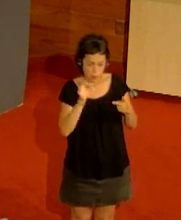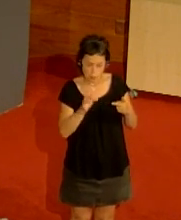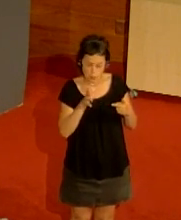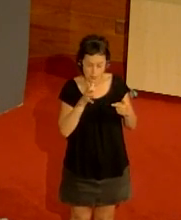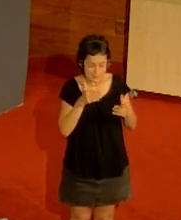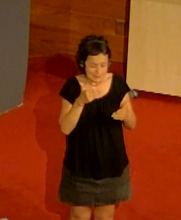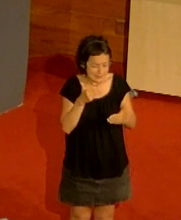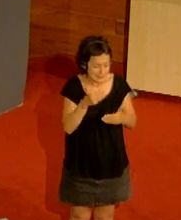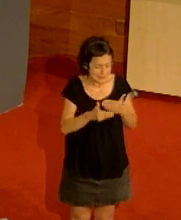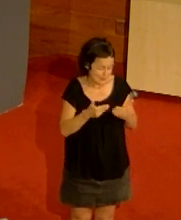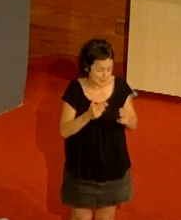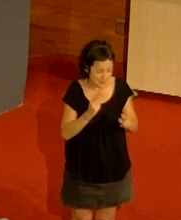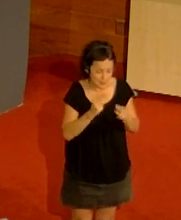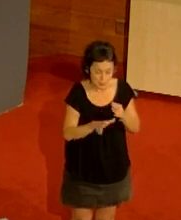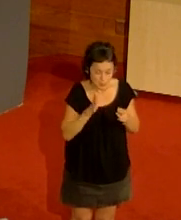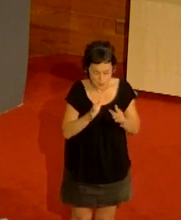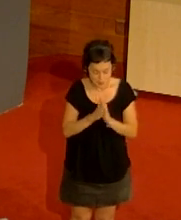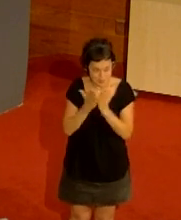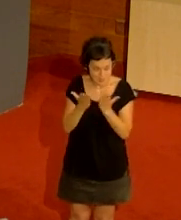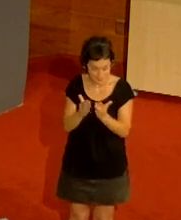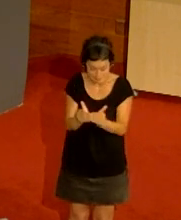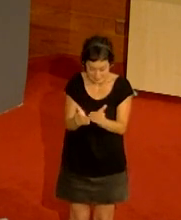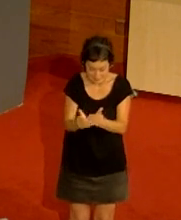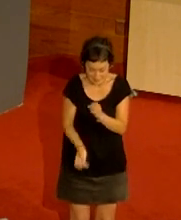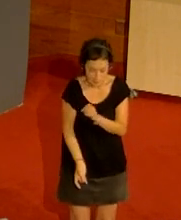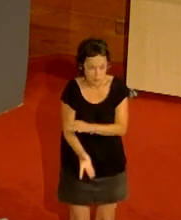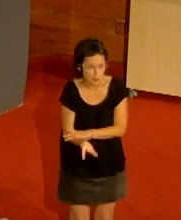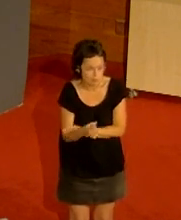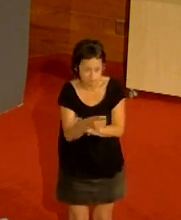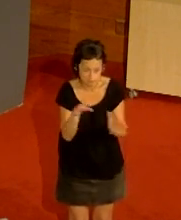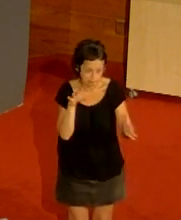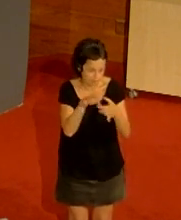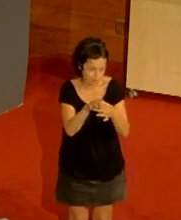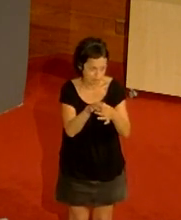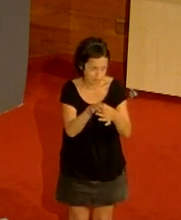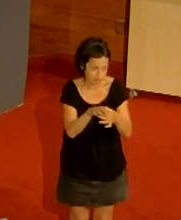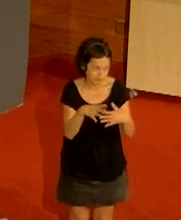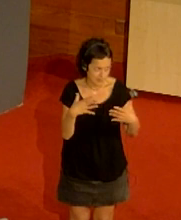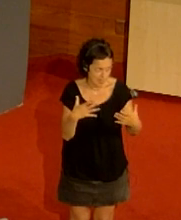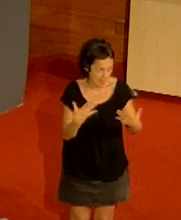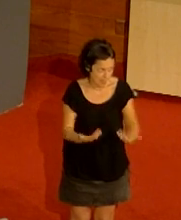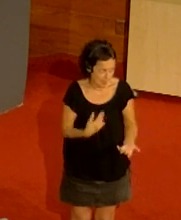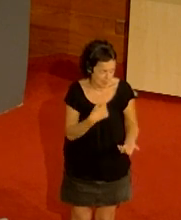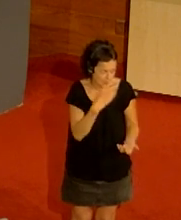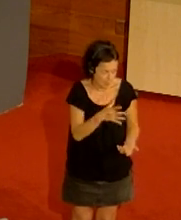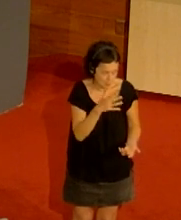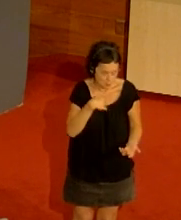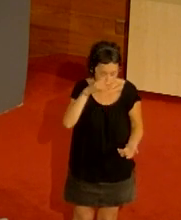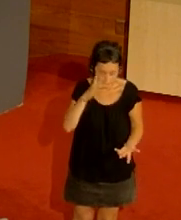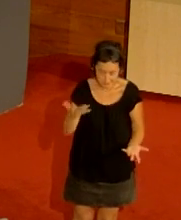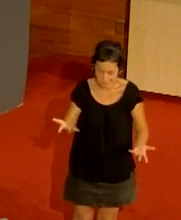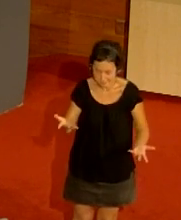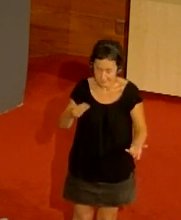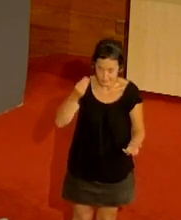porque mi próximo libro es exactamente sobre eso. Y no sé por qué lo comento ahora, porque no debería... ¿no? Bueno,